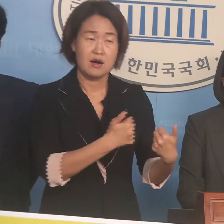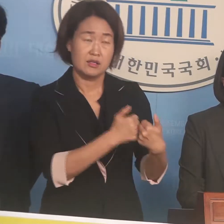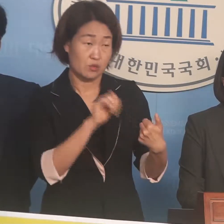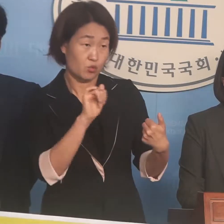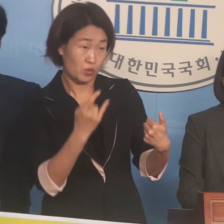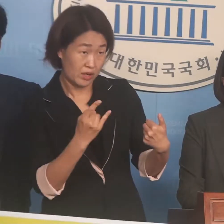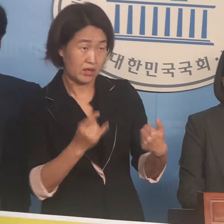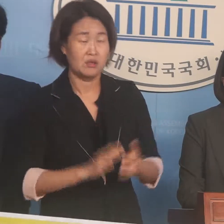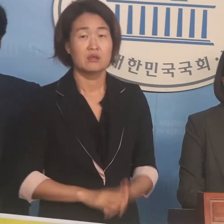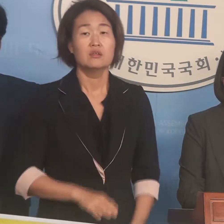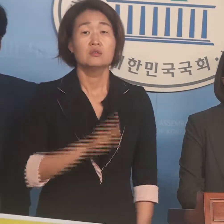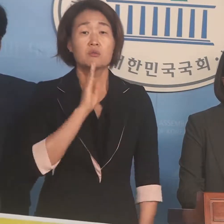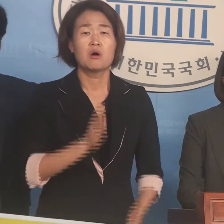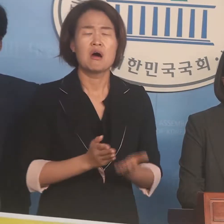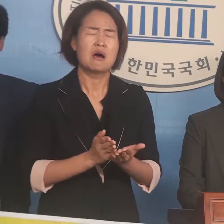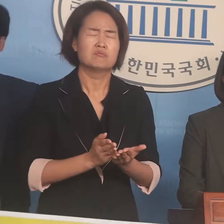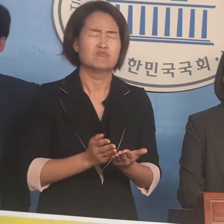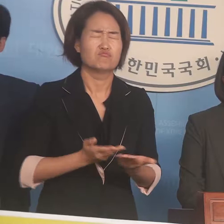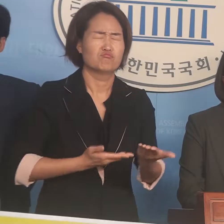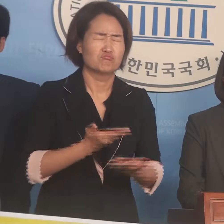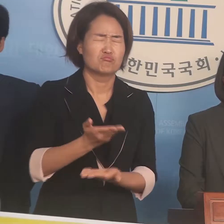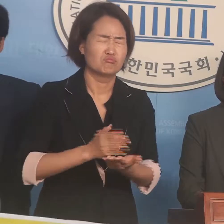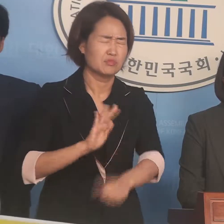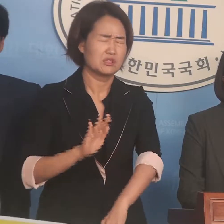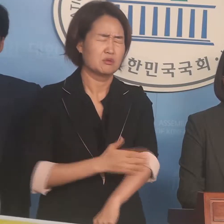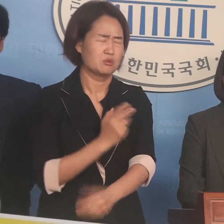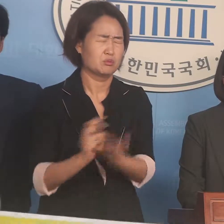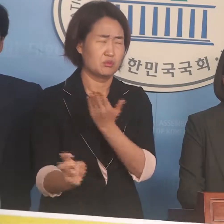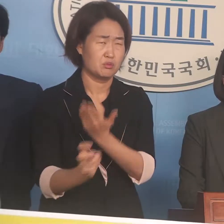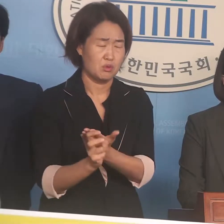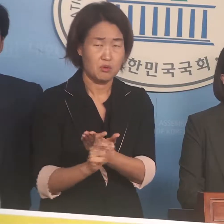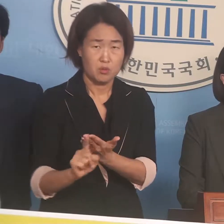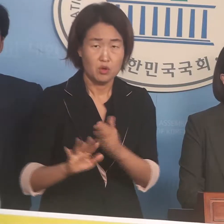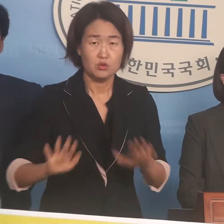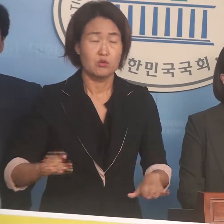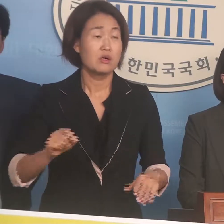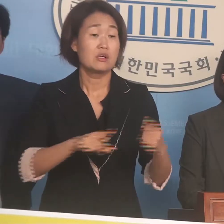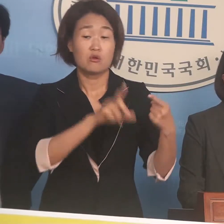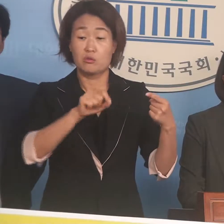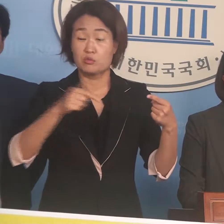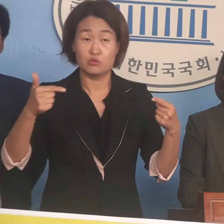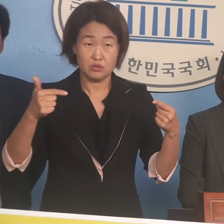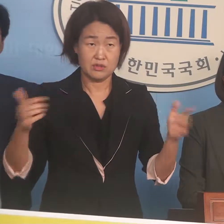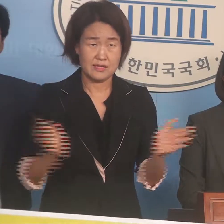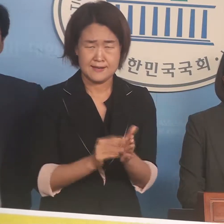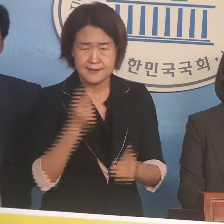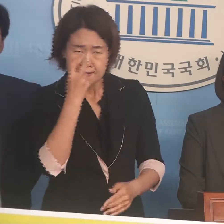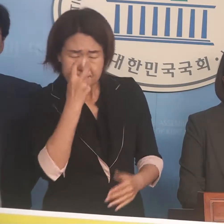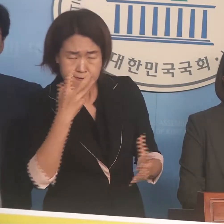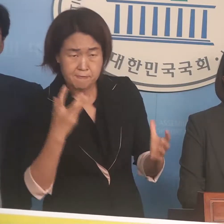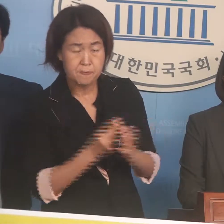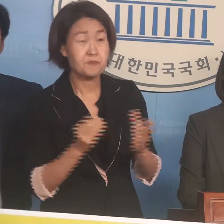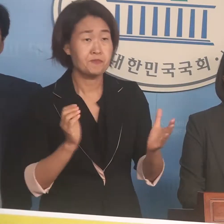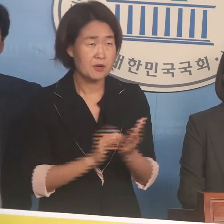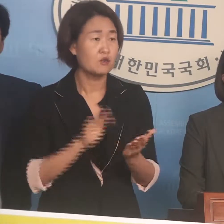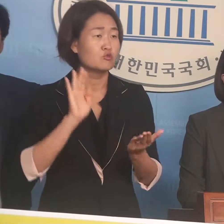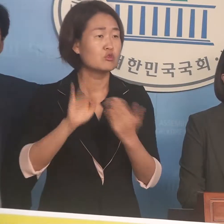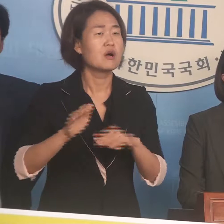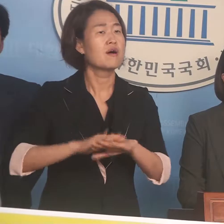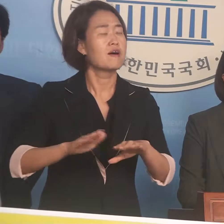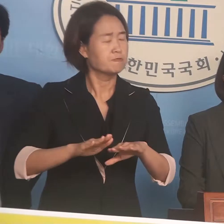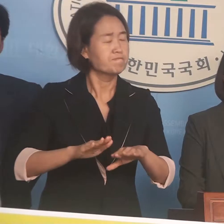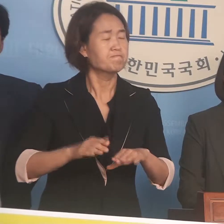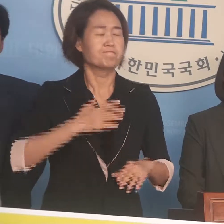조선 3사의 하도급 불공정 행위에 대해 올해 상반기 6월까지 조사를 완료하고 제재 조치에